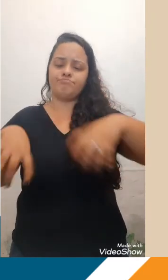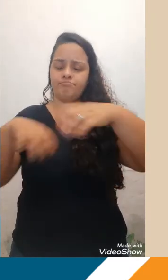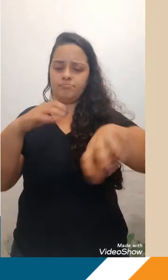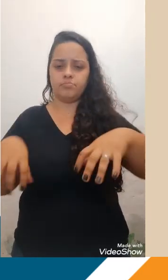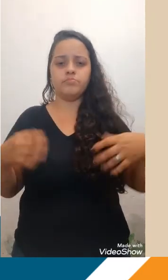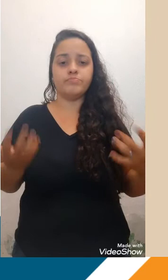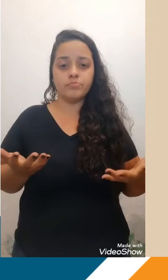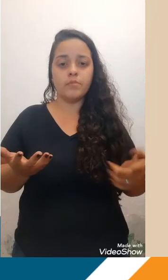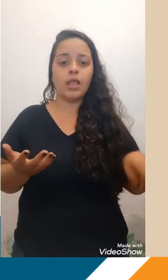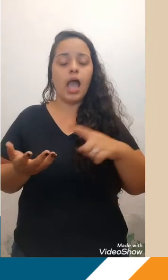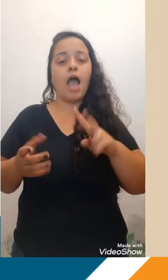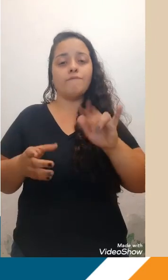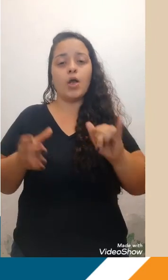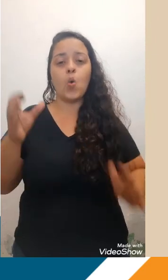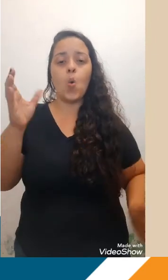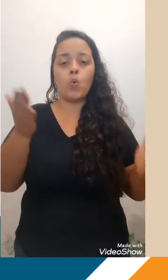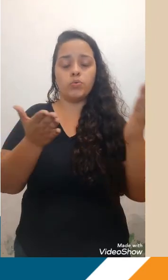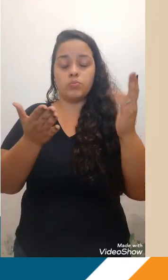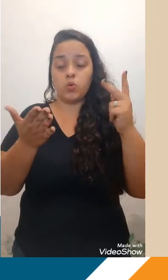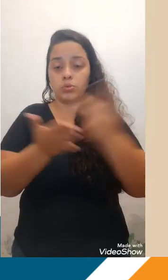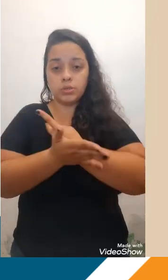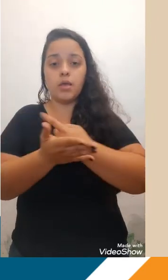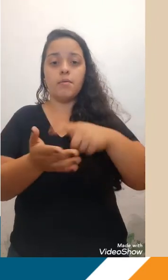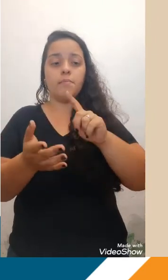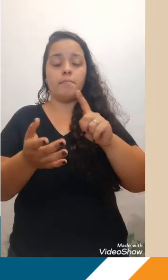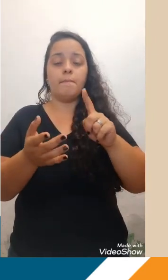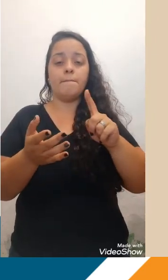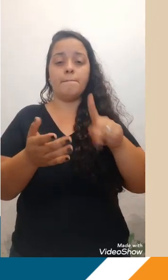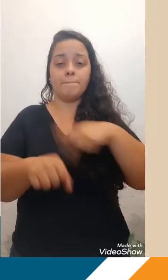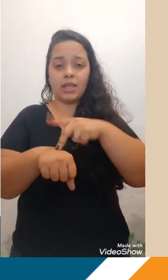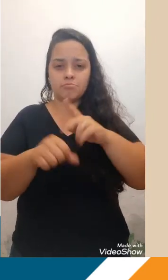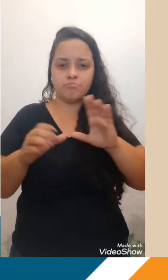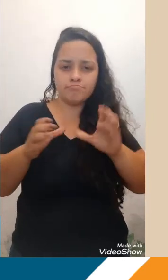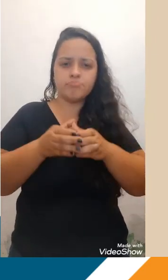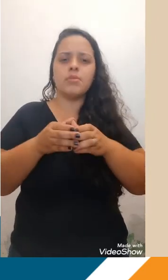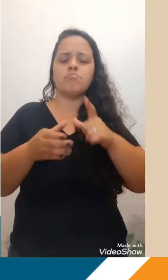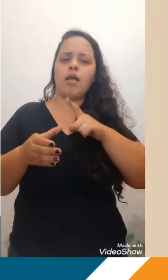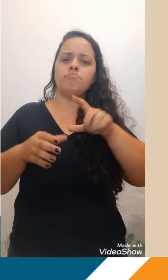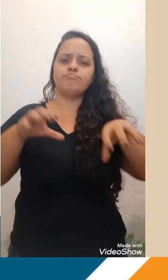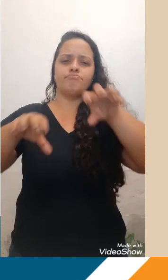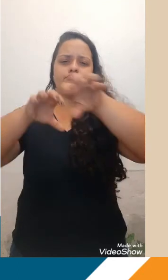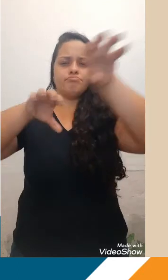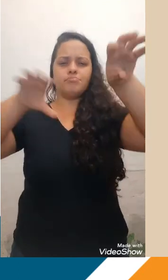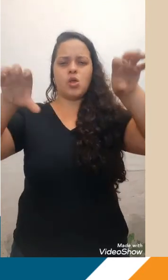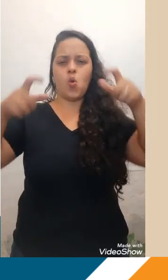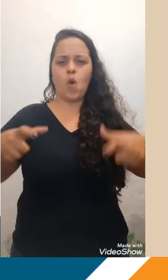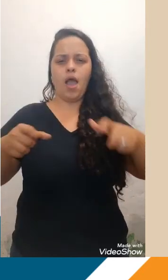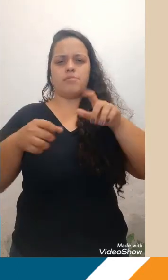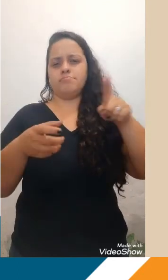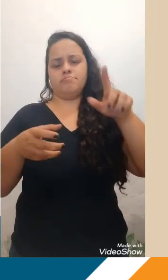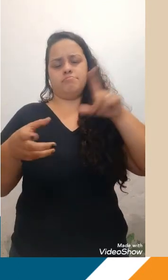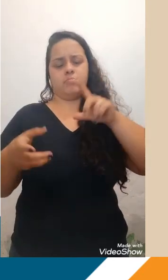Espanhola, fazendo surgir não só países unificados, mas sim diversas repúblicas espalhadas por toda